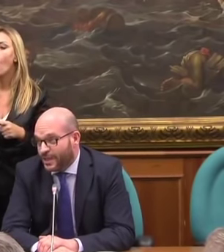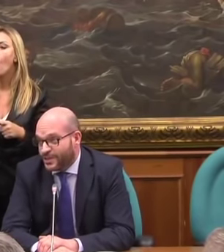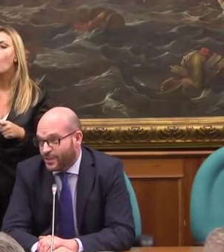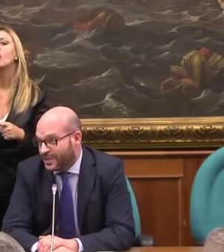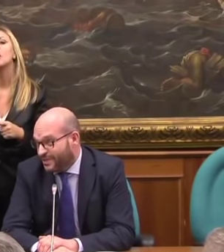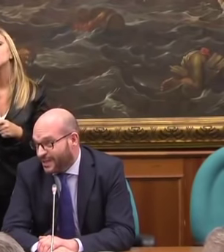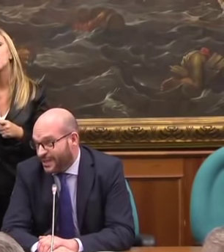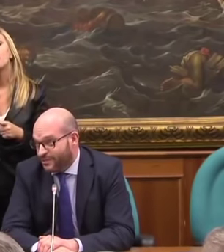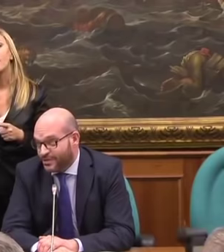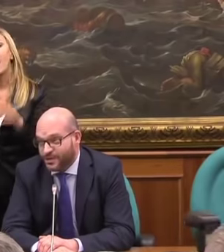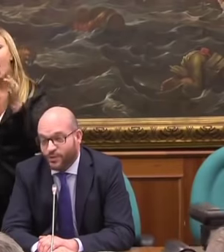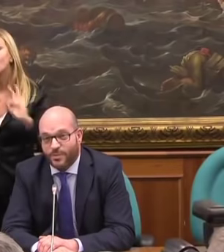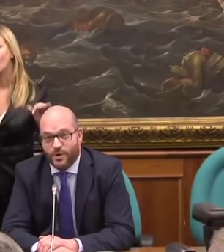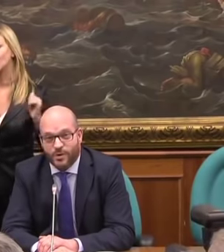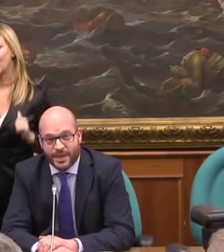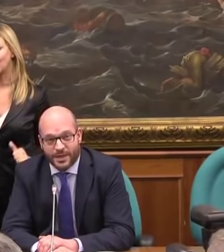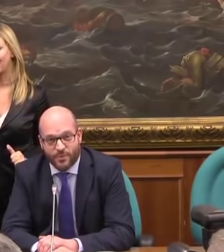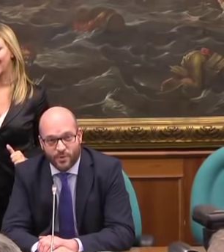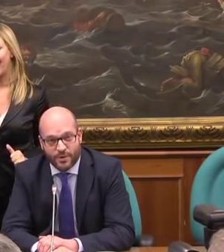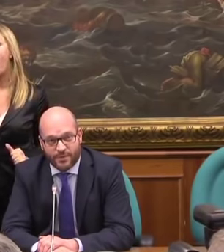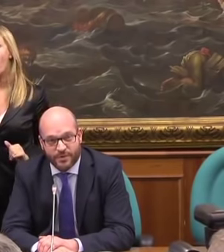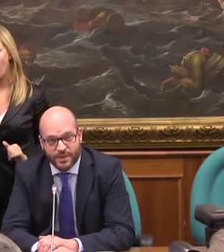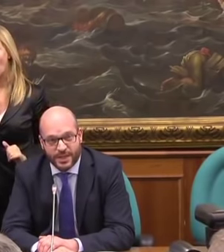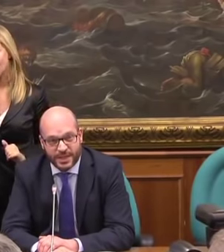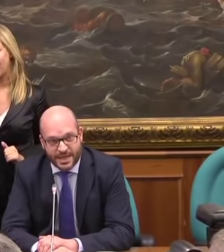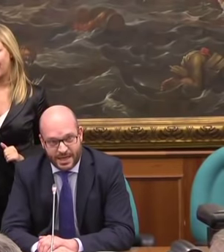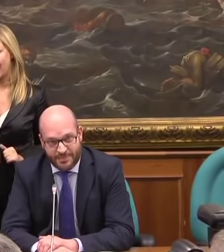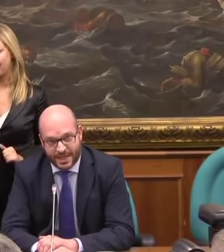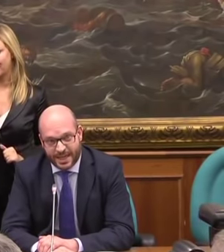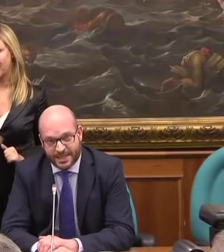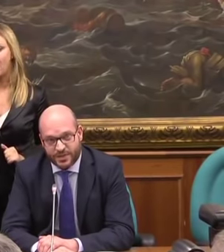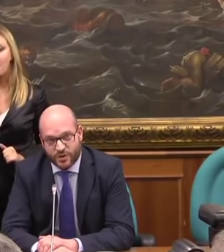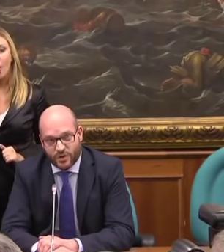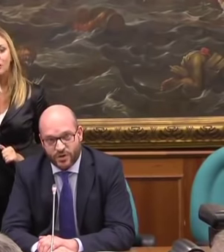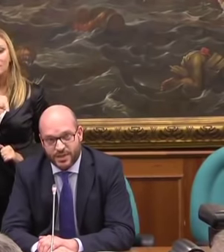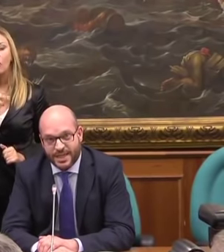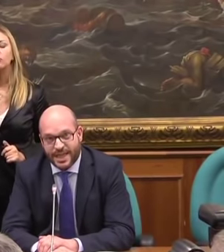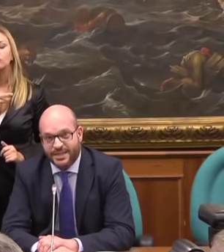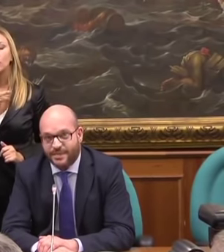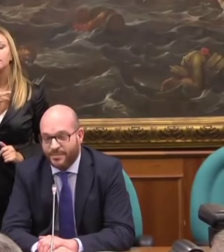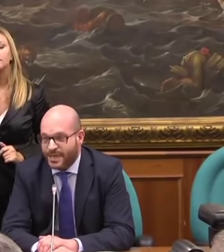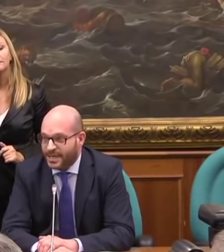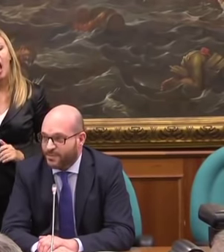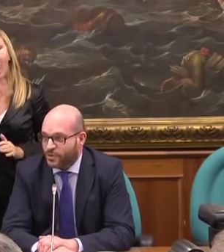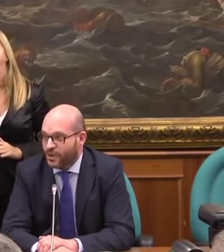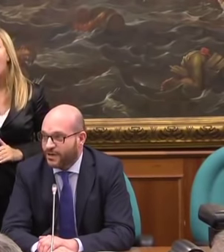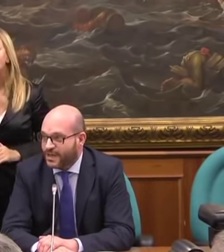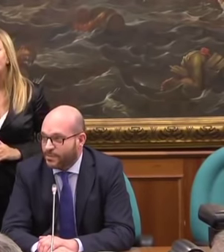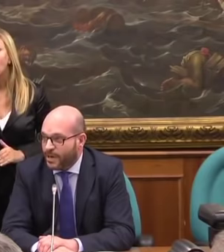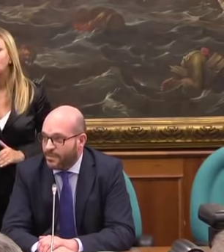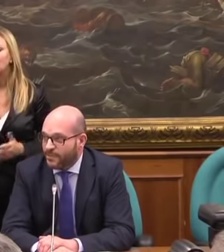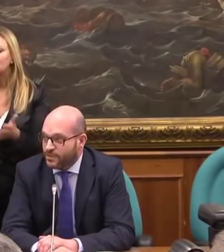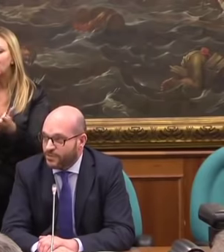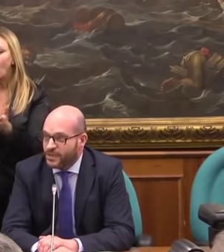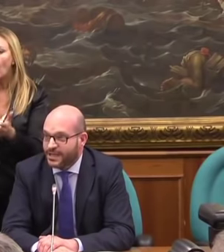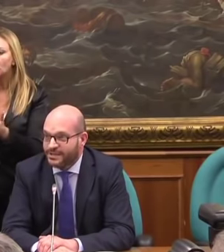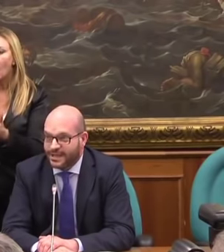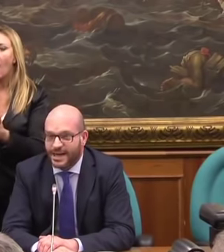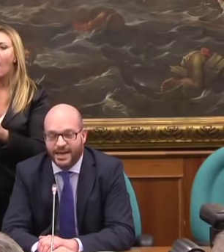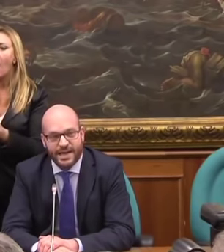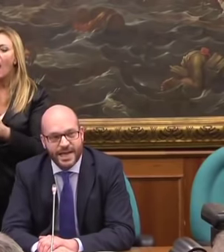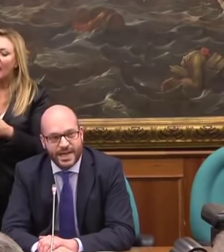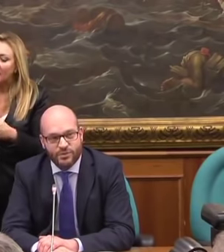come educazione civica in un certo qual modo, perché comunque il fatto di capire che ci sono degli altri bambini che possono avere dei problemi, il fatto di